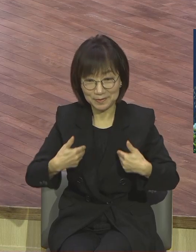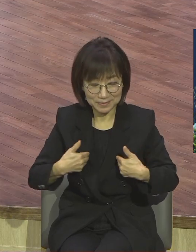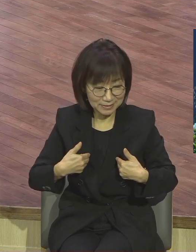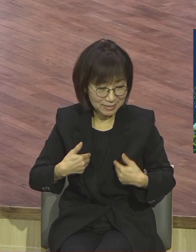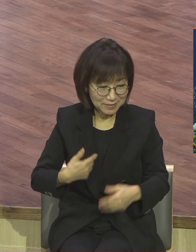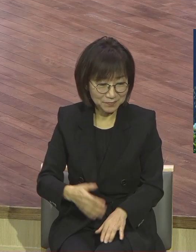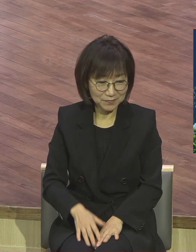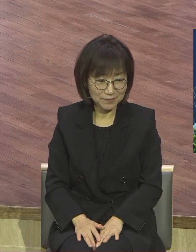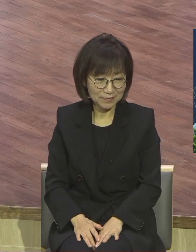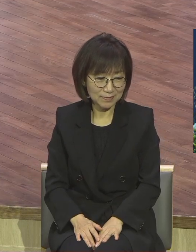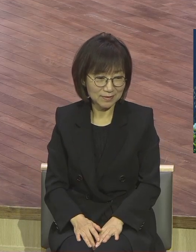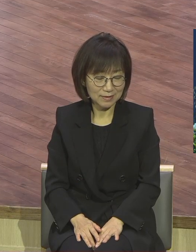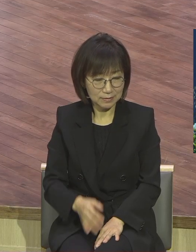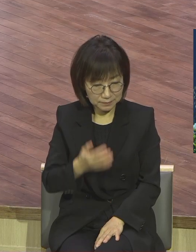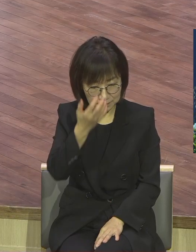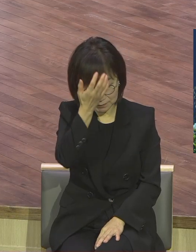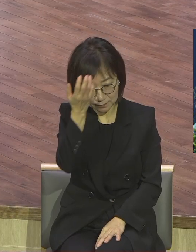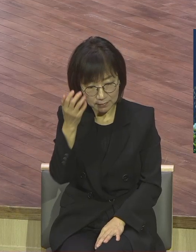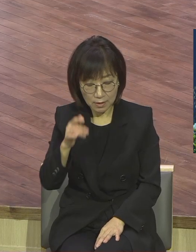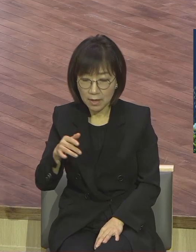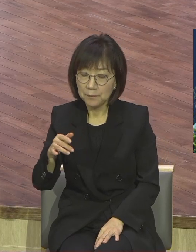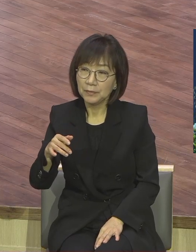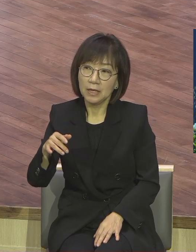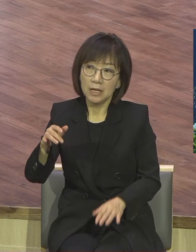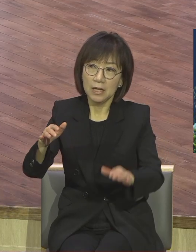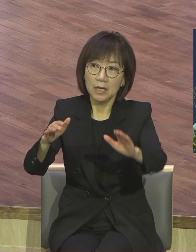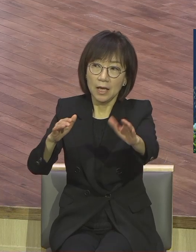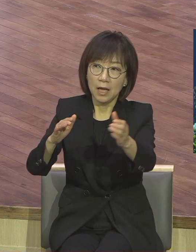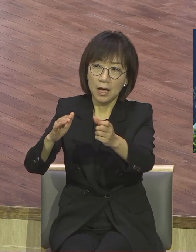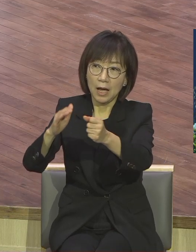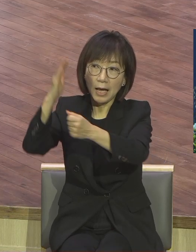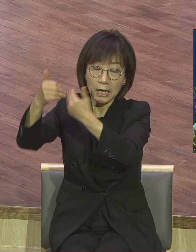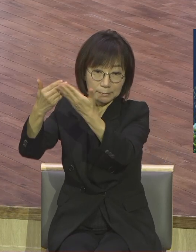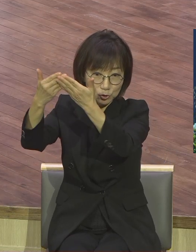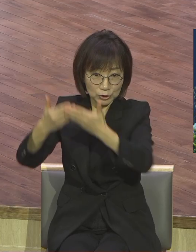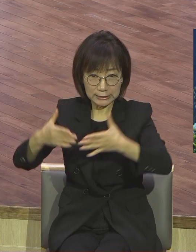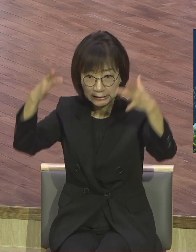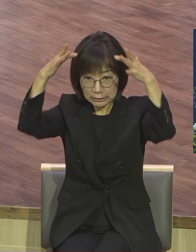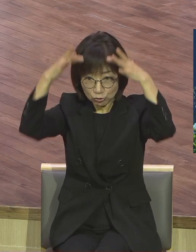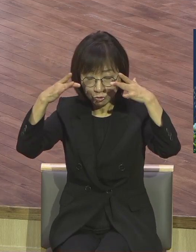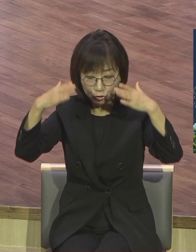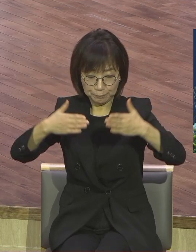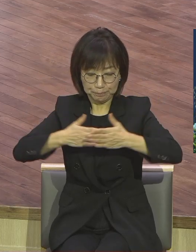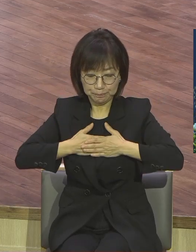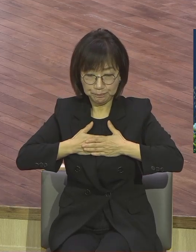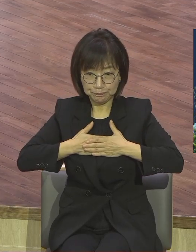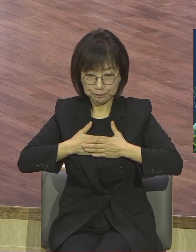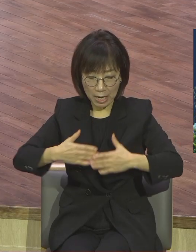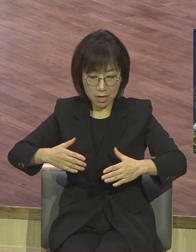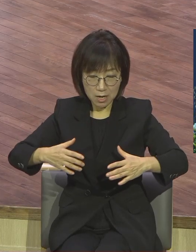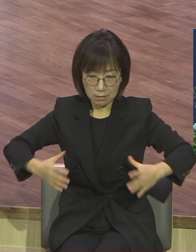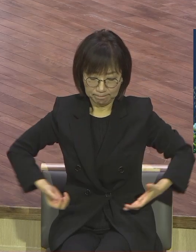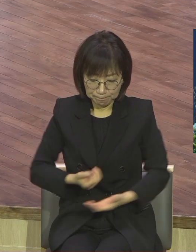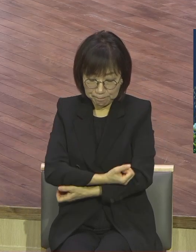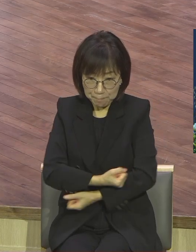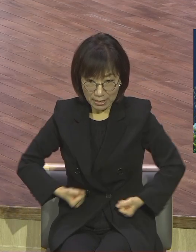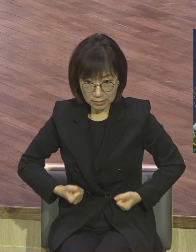하나님의 전신 갑주 중에서 평안의 복음이 준비한 것으로 신을 신고 그렇게 강조하고